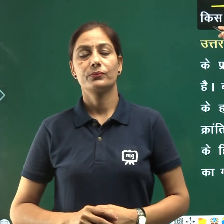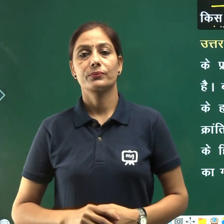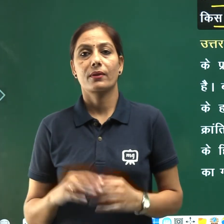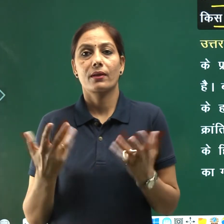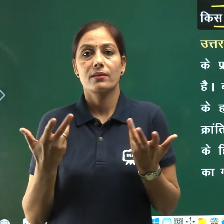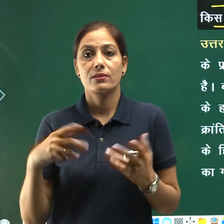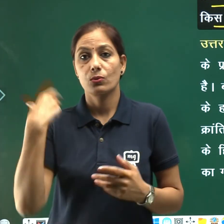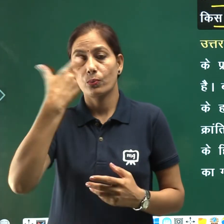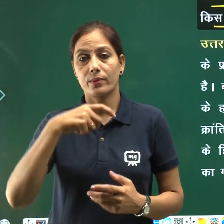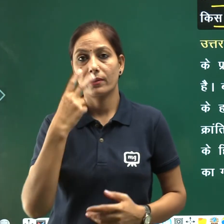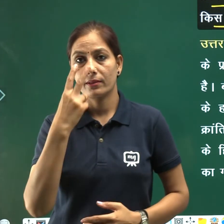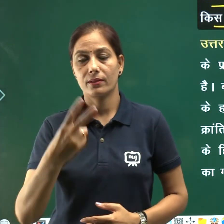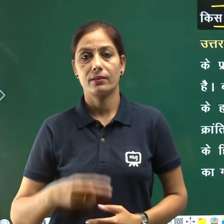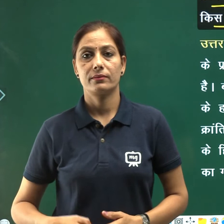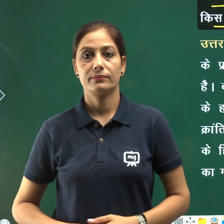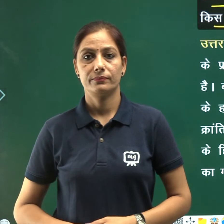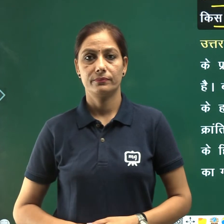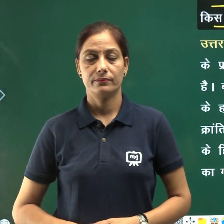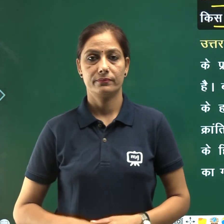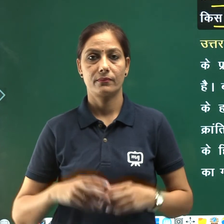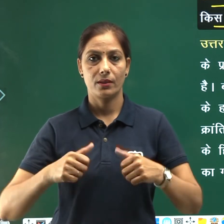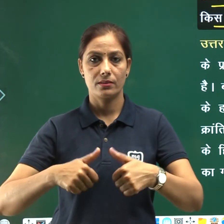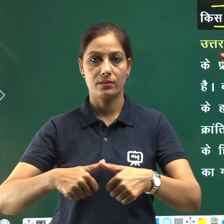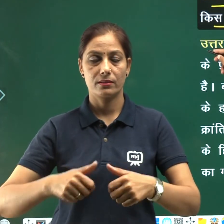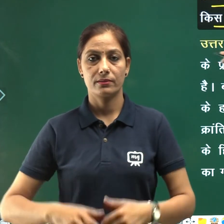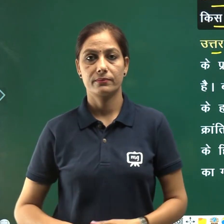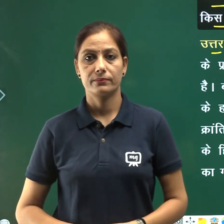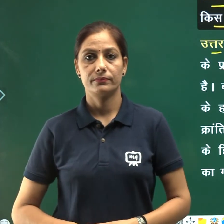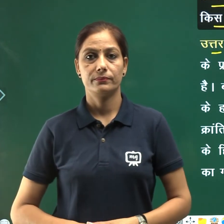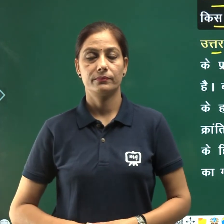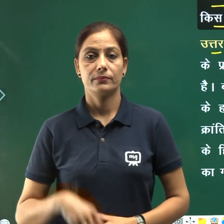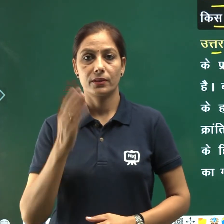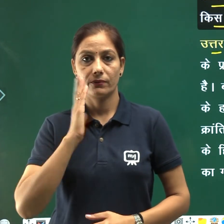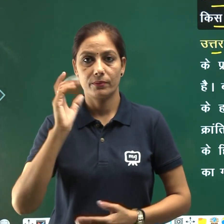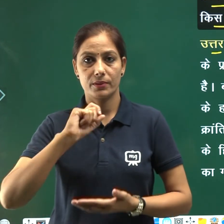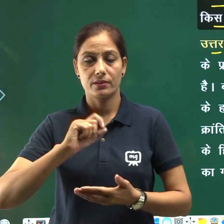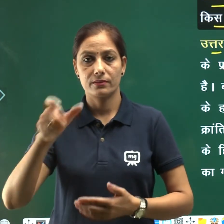किस रूप में देखता है? उत्तर है, कवि